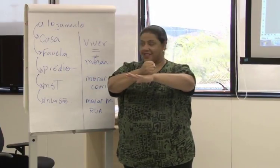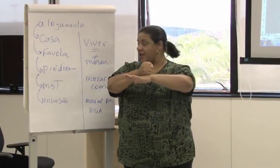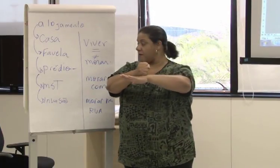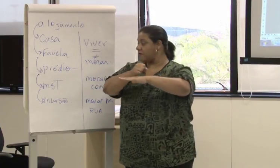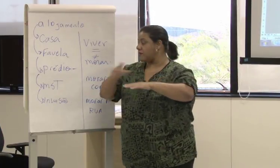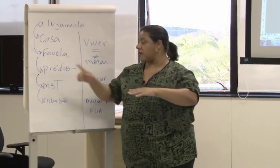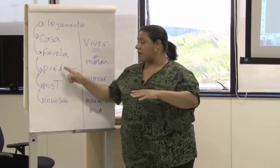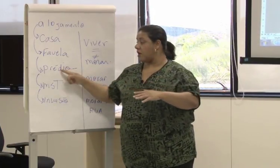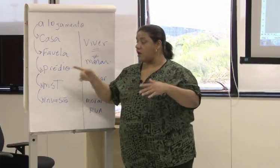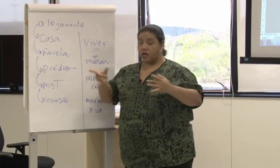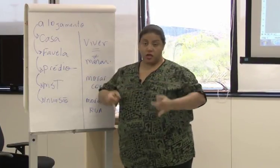MST.